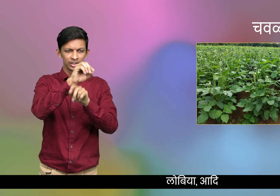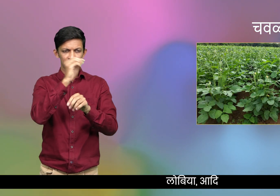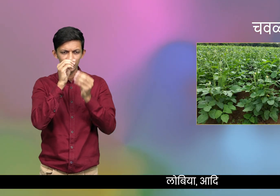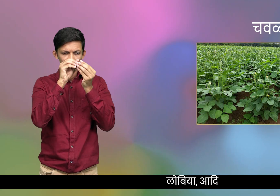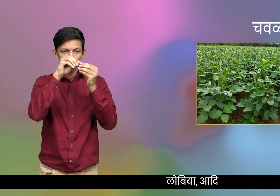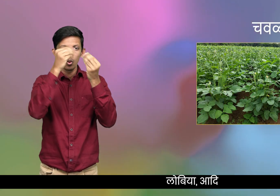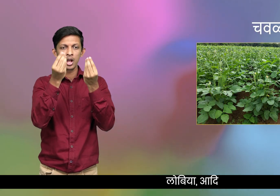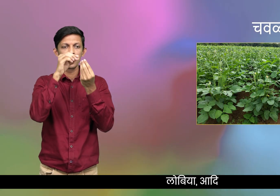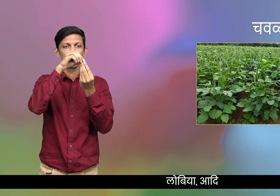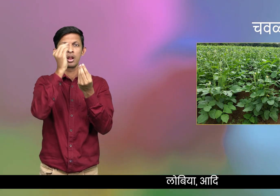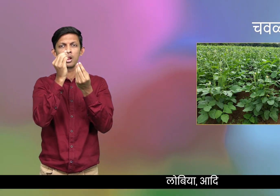लोबिया आदि।